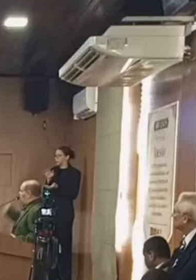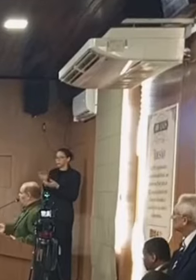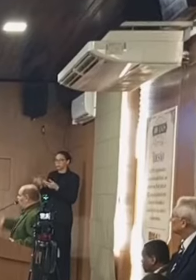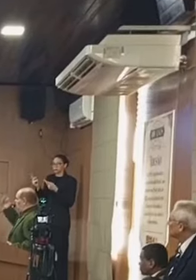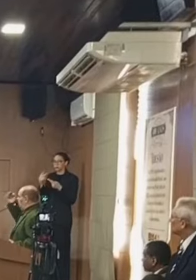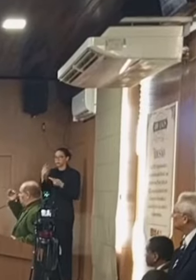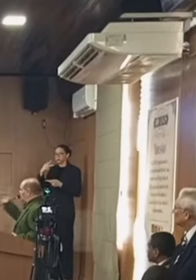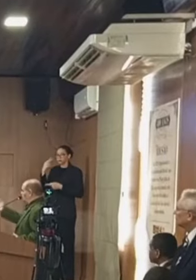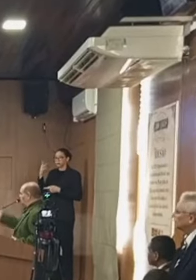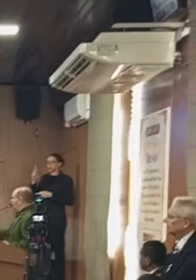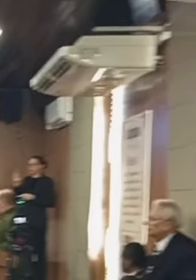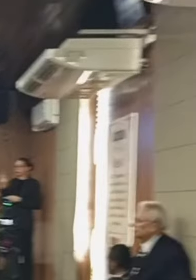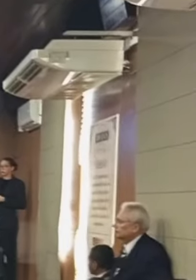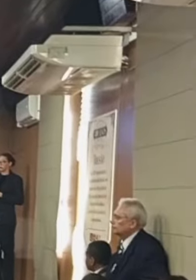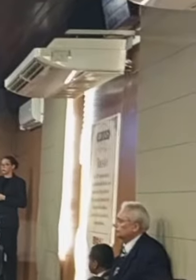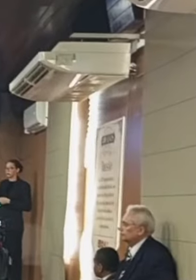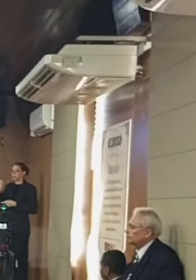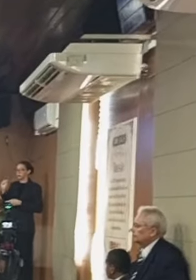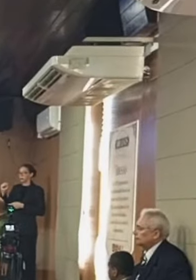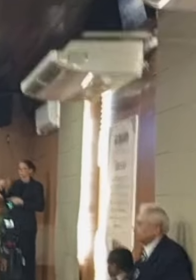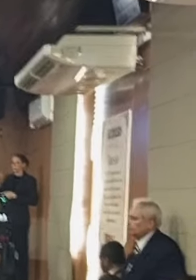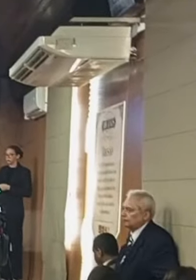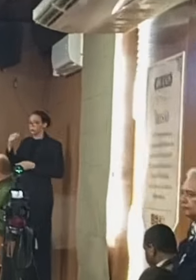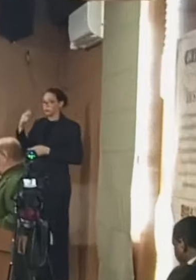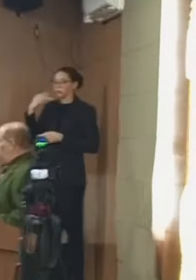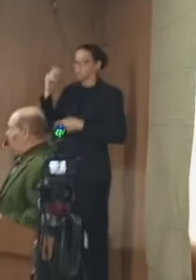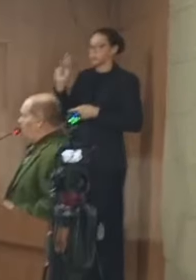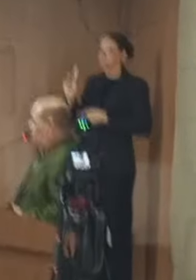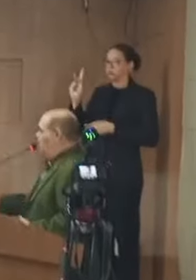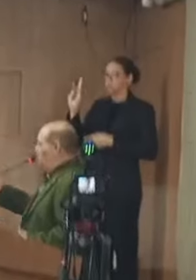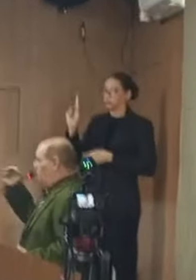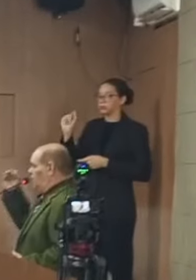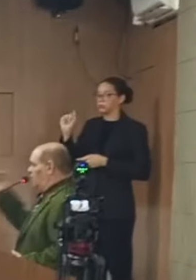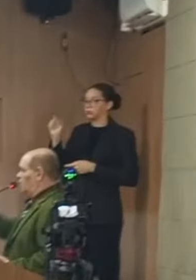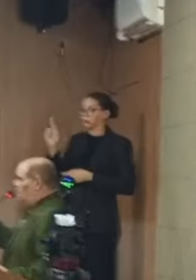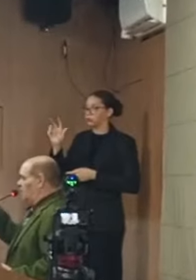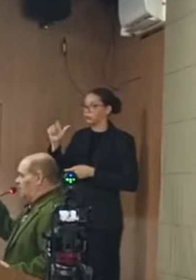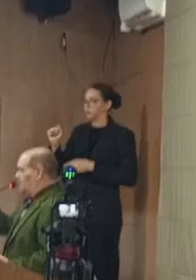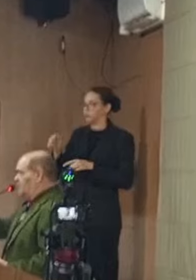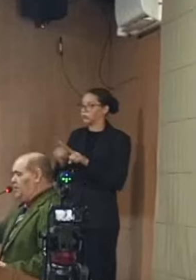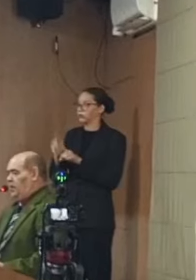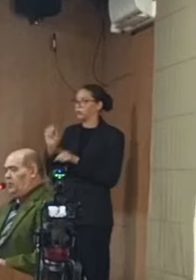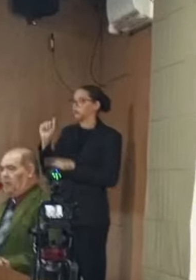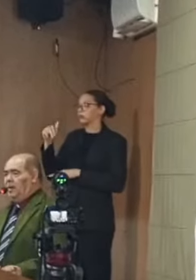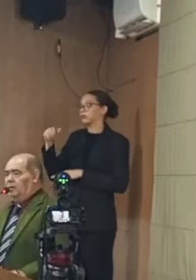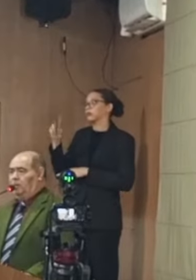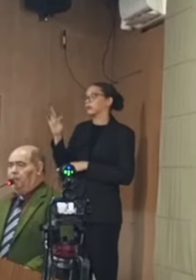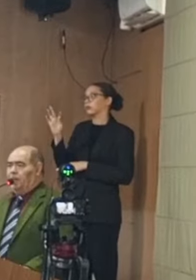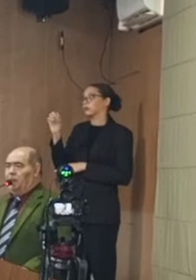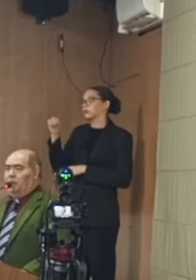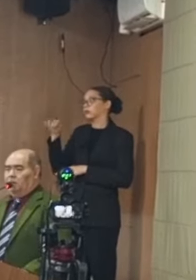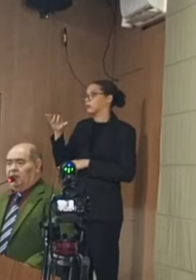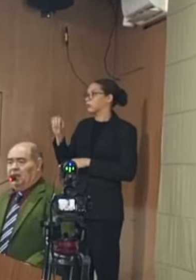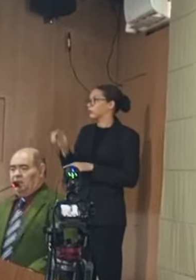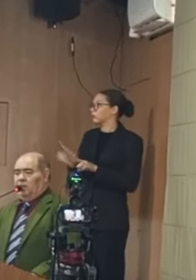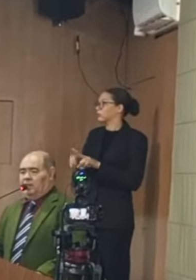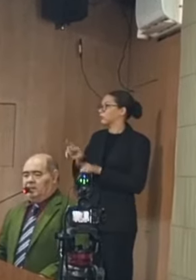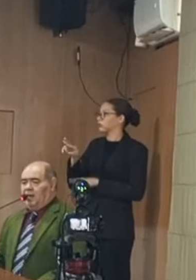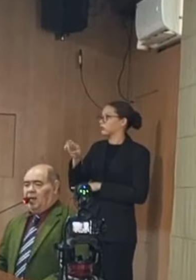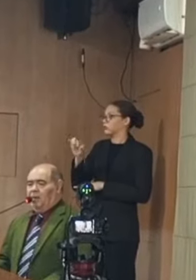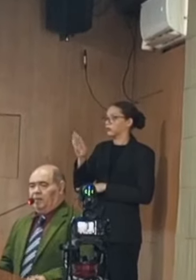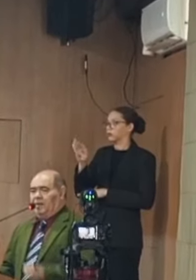convidando a vereadora Rosana da Saúde, vereadora Carla Sarney, vereador Tony Garcês Ribeiro Neto,